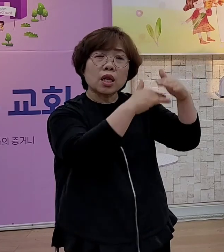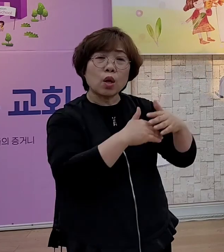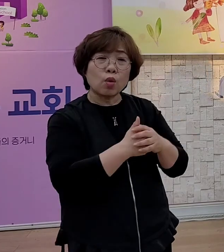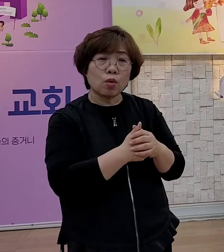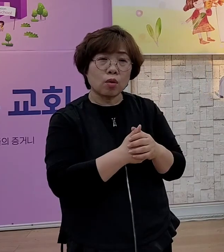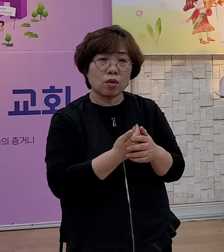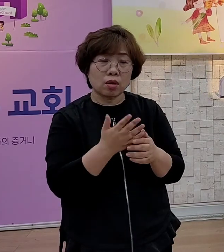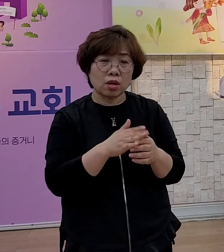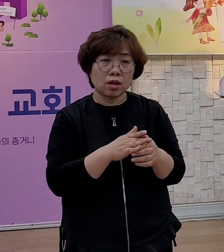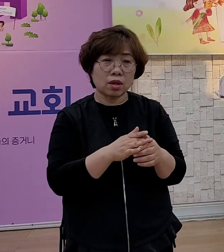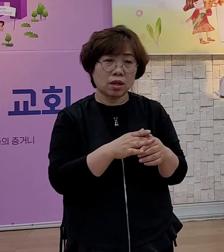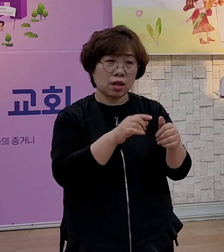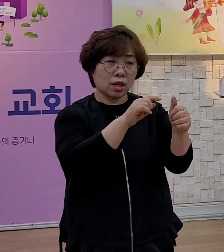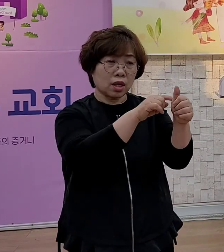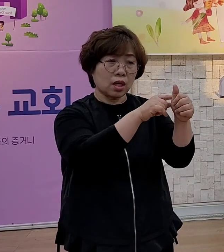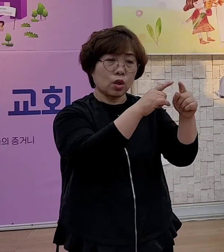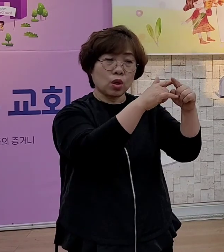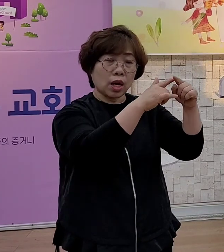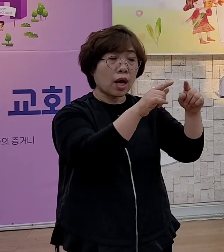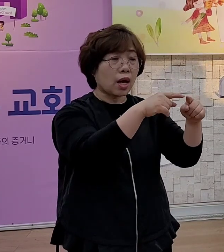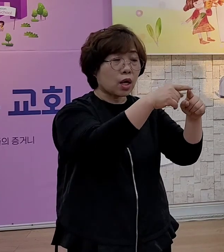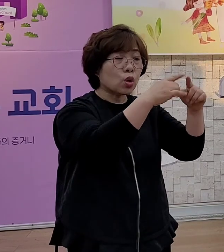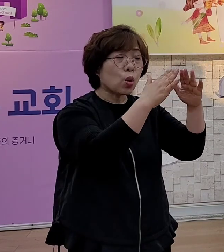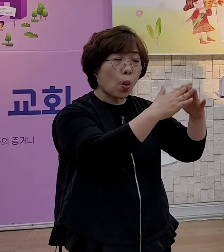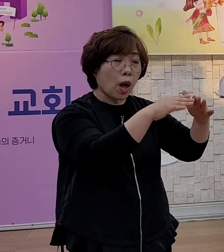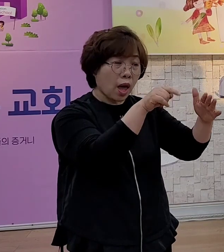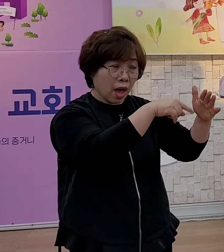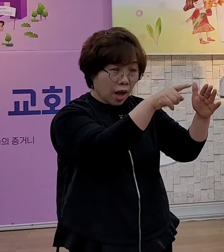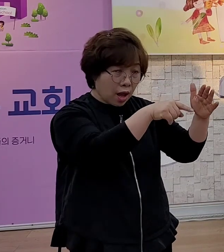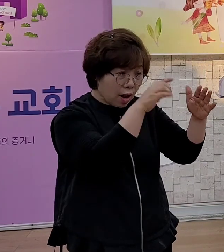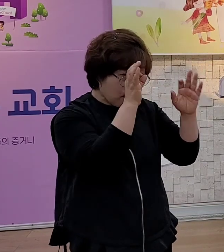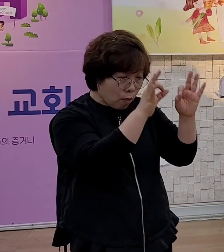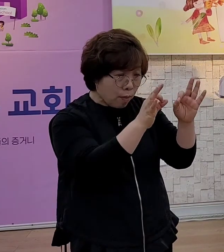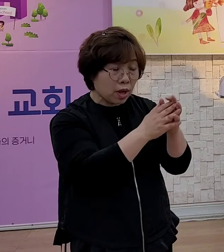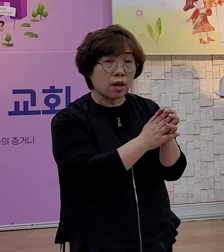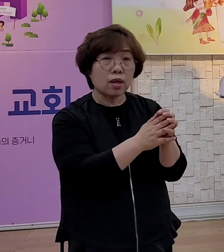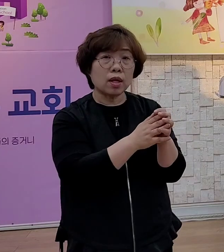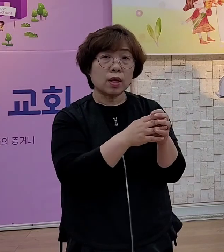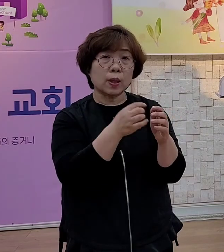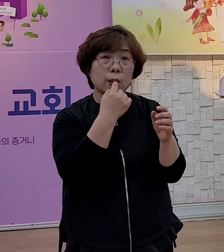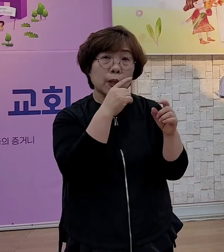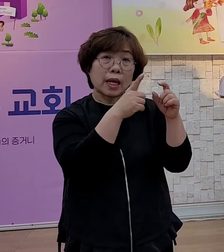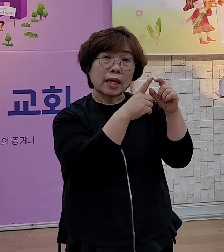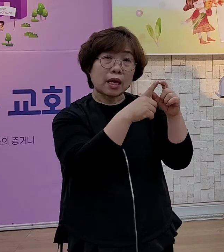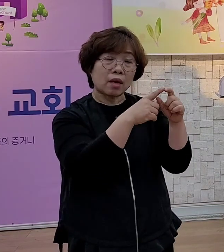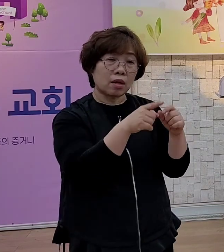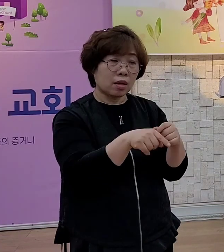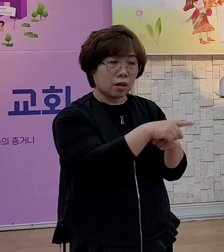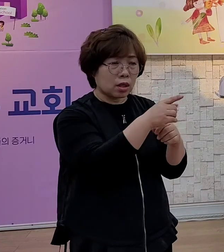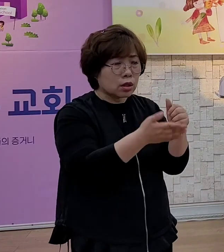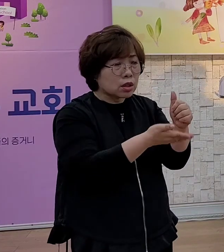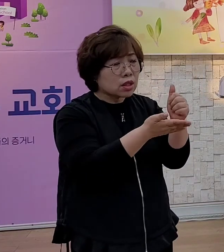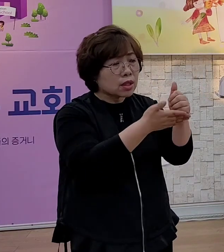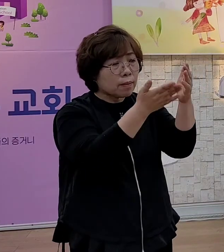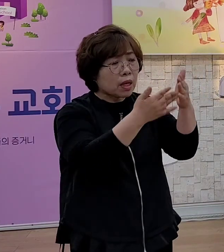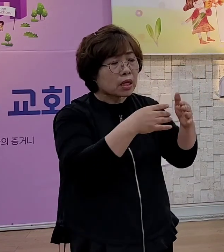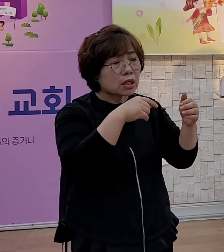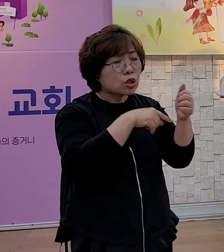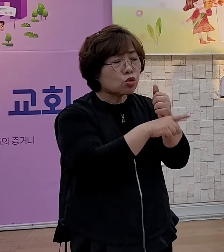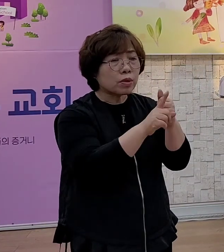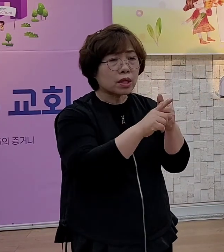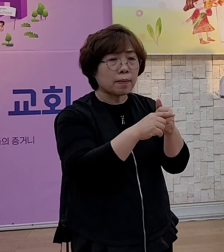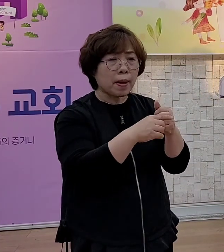이 데살로니가 교회가 지금 칭찬을 받았어요. 근데 실상 그 안에 보니까 노란색으로 제가 표시해놨죠. 그들에게는 많은 환난 가운데